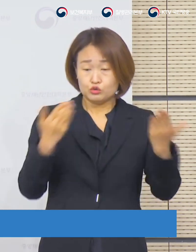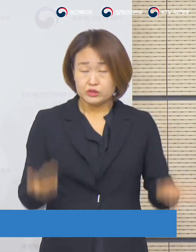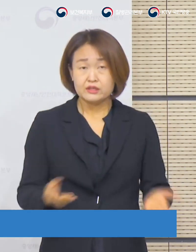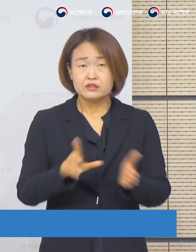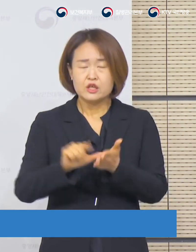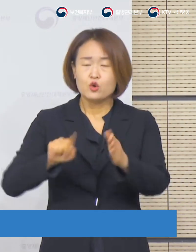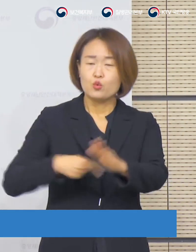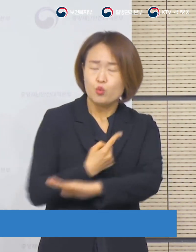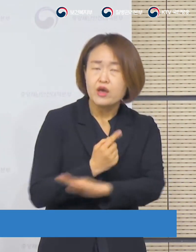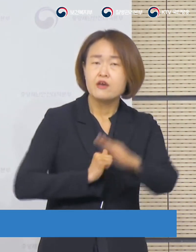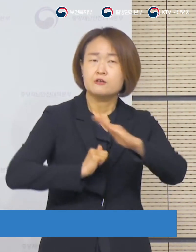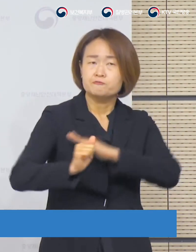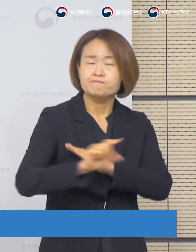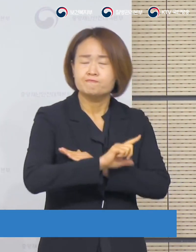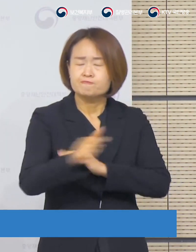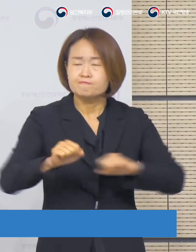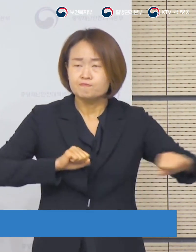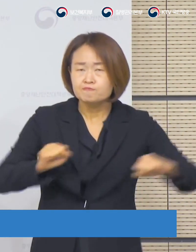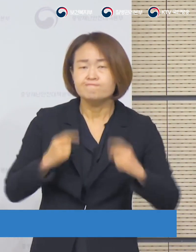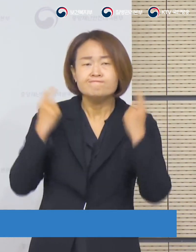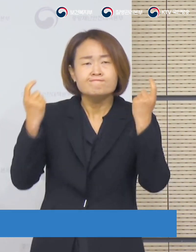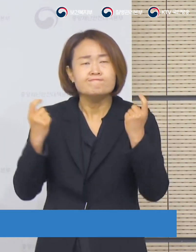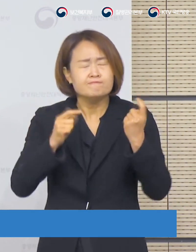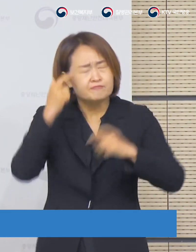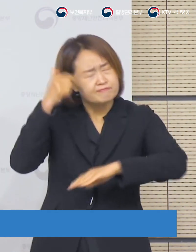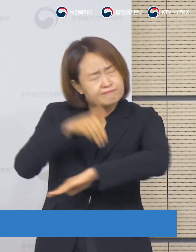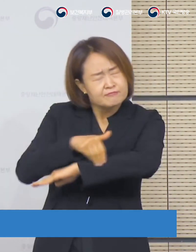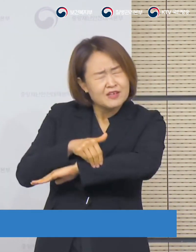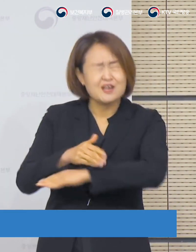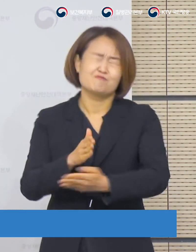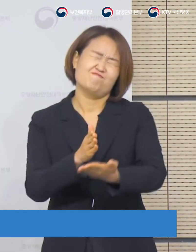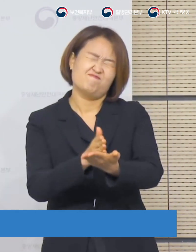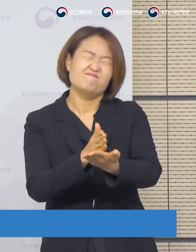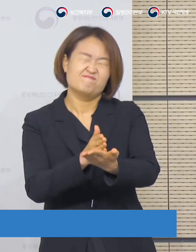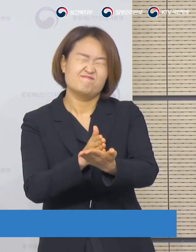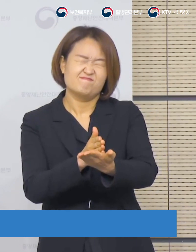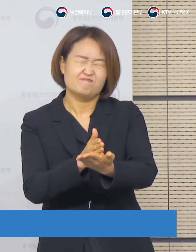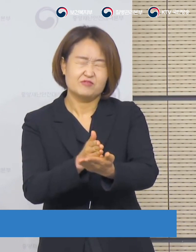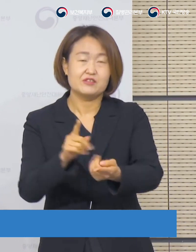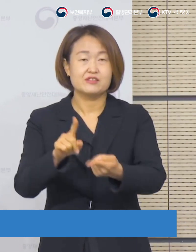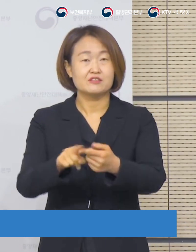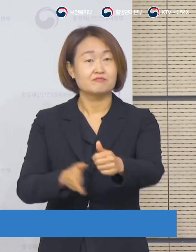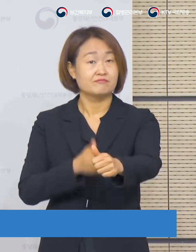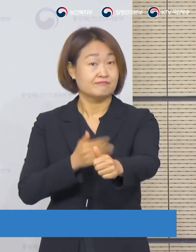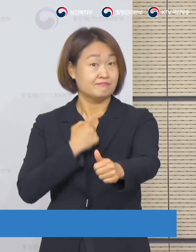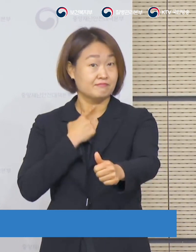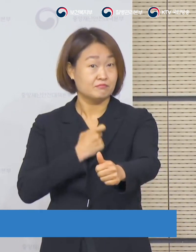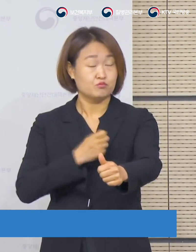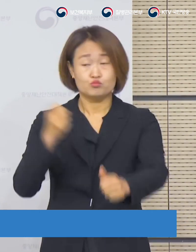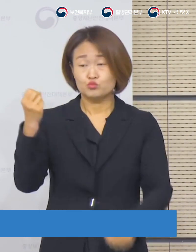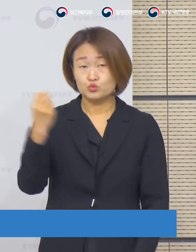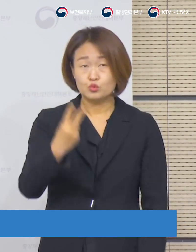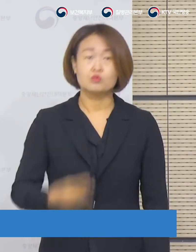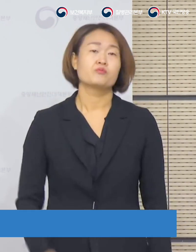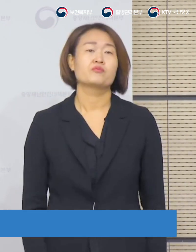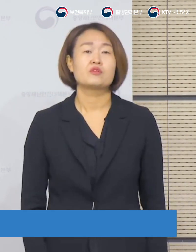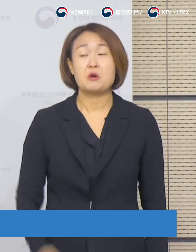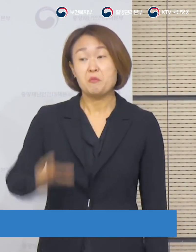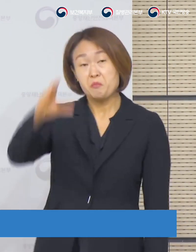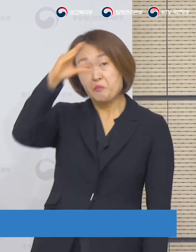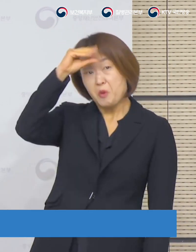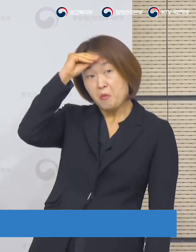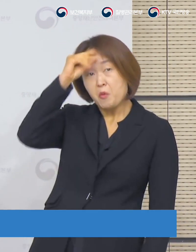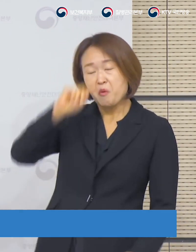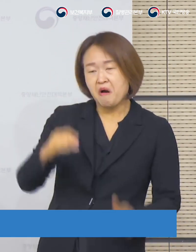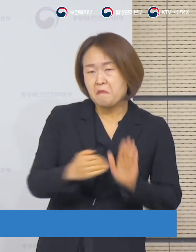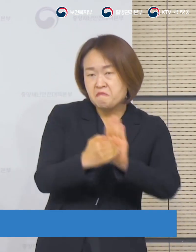외부 활동이나 여행 계획을 가급적 자제해 주실 것을 당부하셨습니다. 또한 모범적인